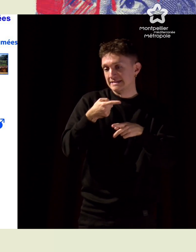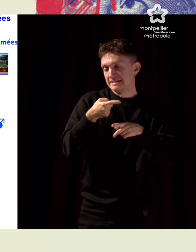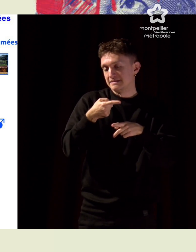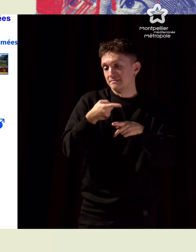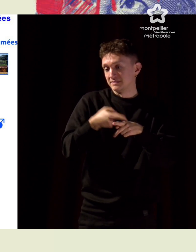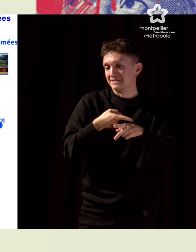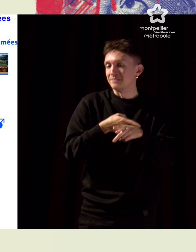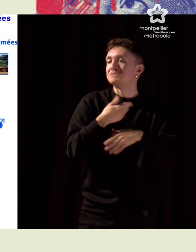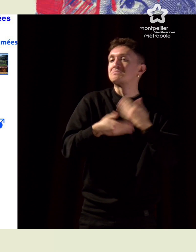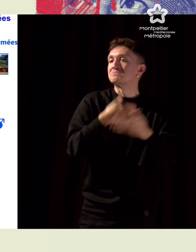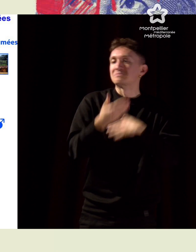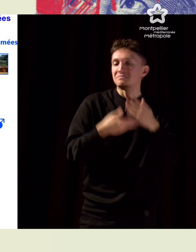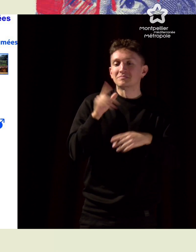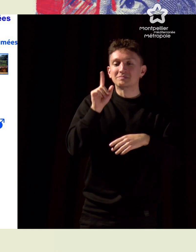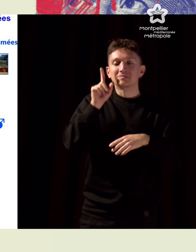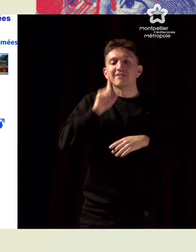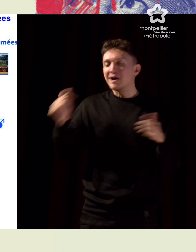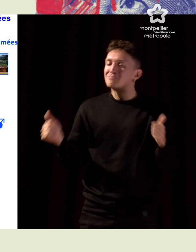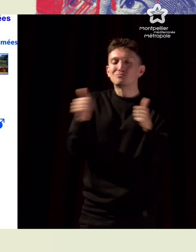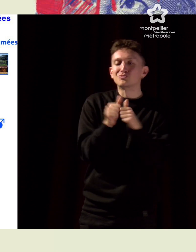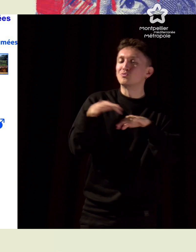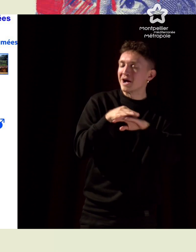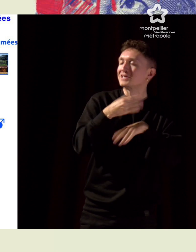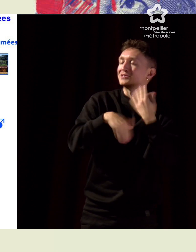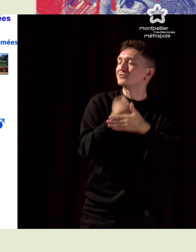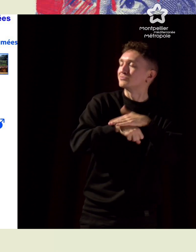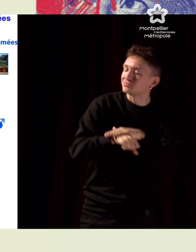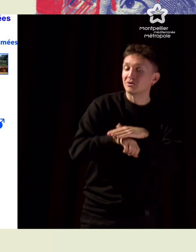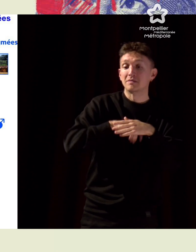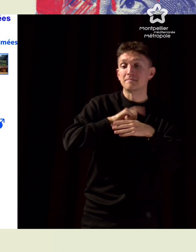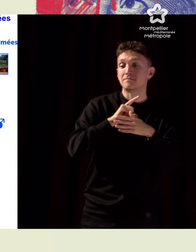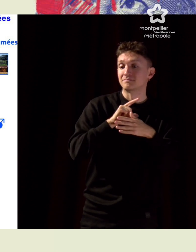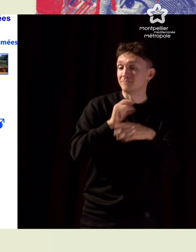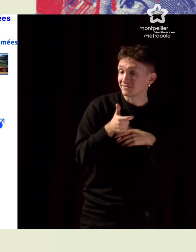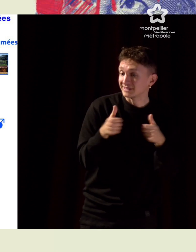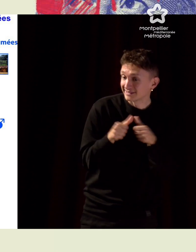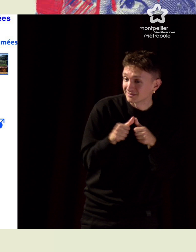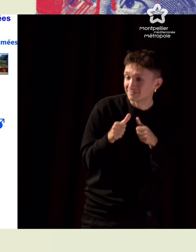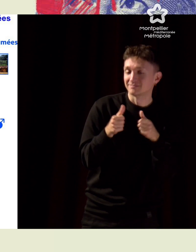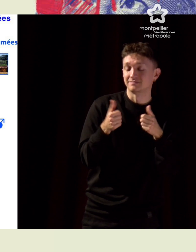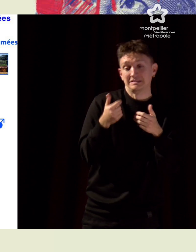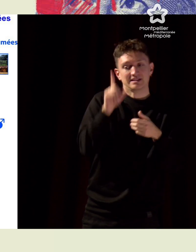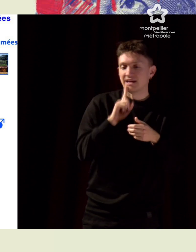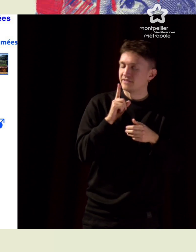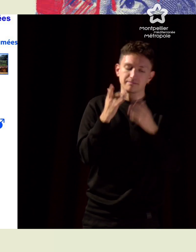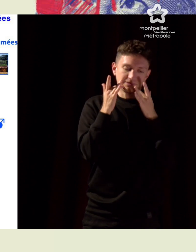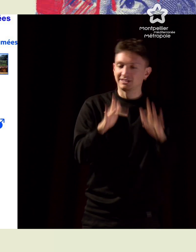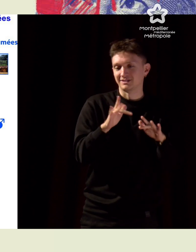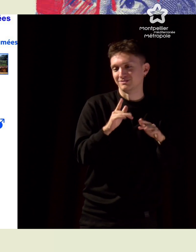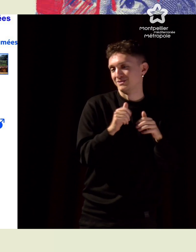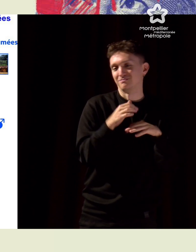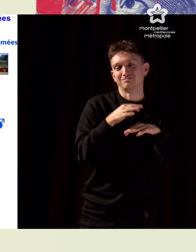pygmées. Avec ses enfants. Alors, soit parce qu'ils sont maltraités, soit parce qu'elle en a marre, soit parce qu'elle préfère